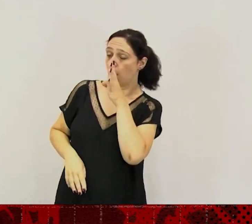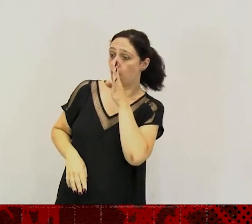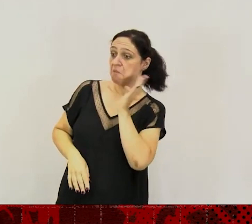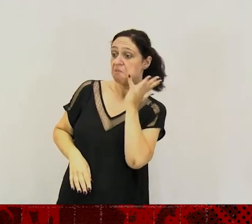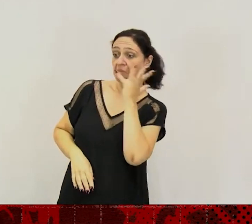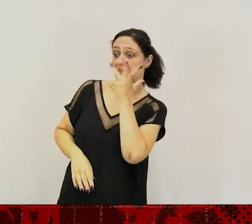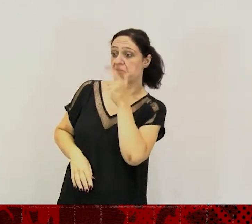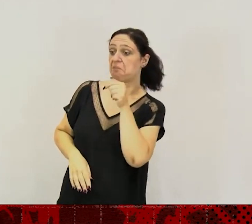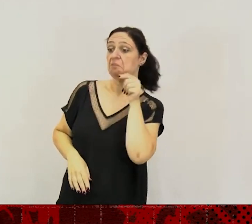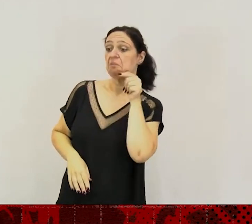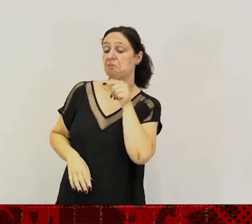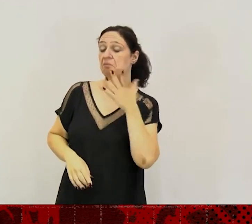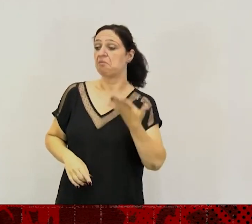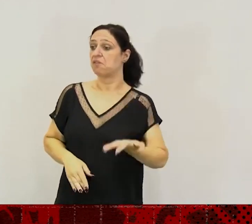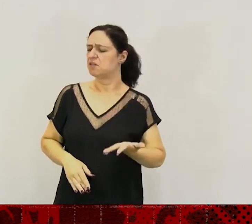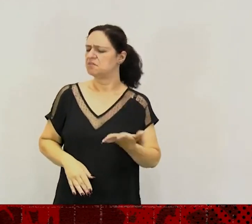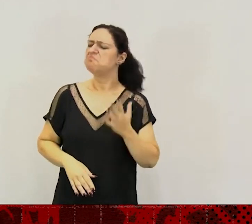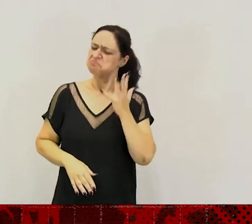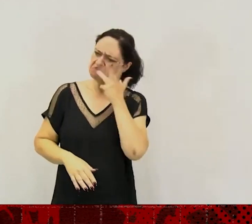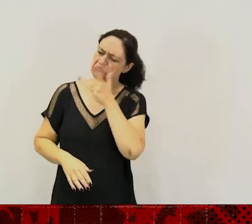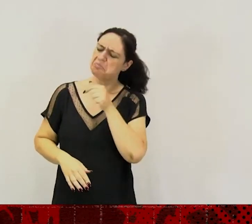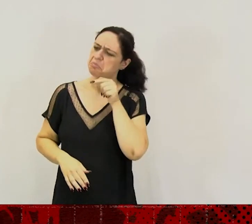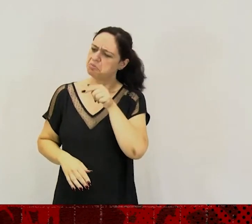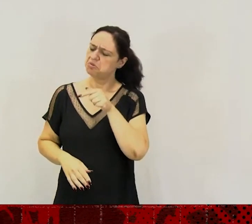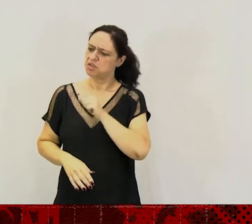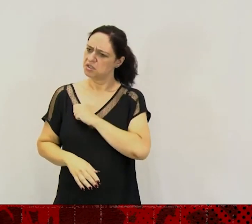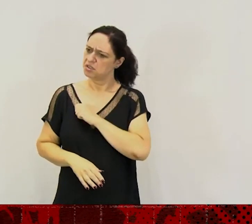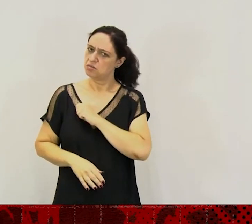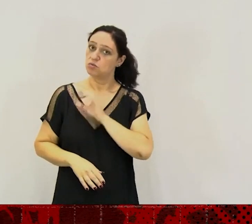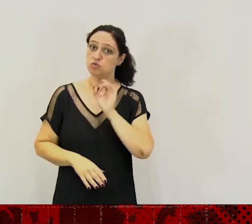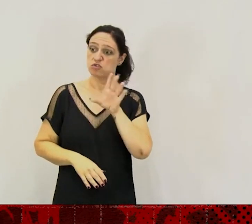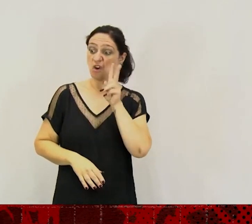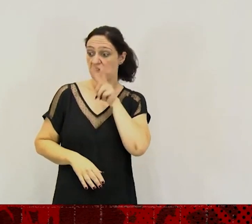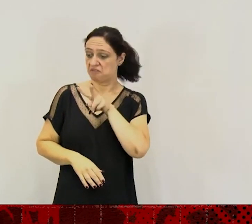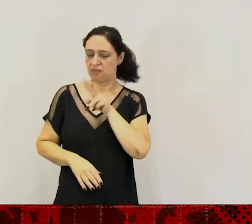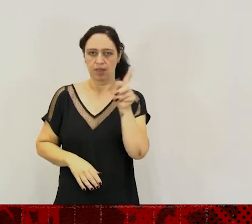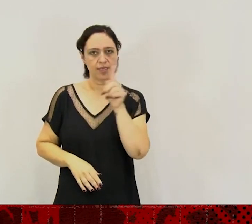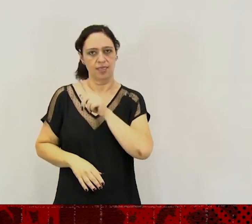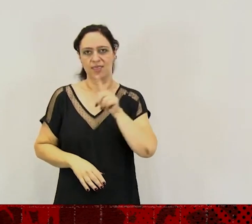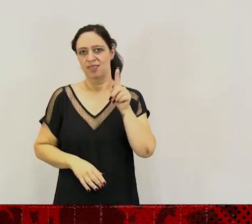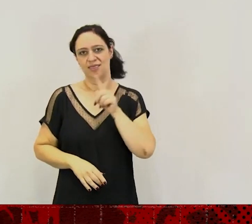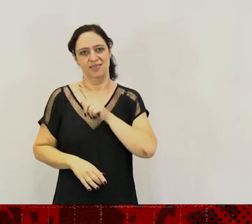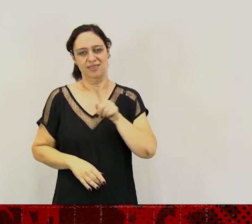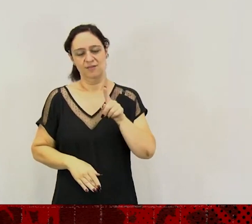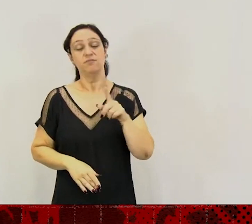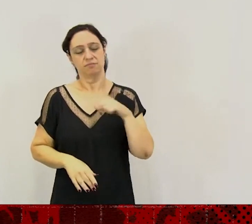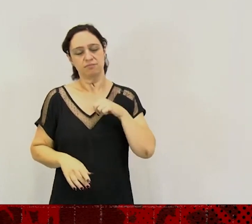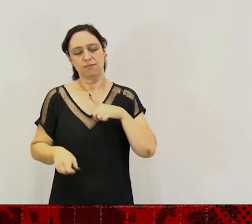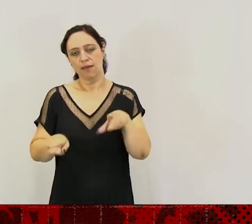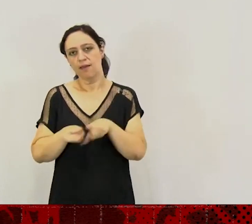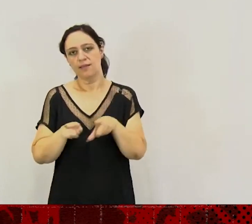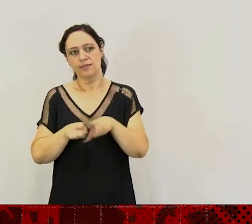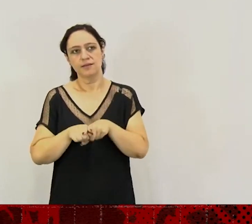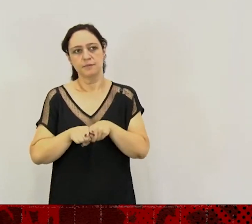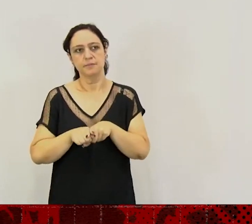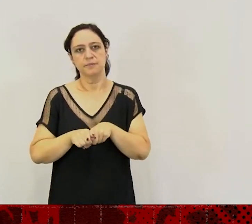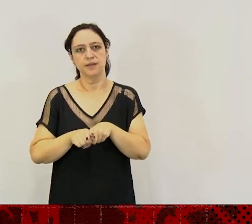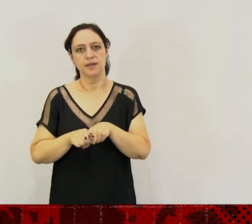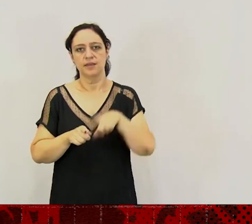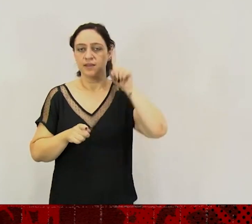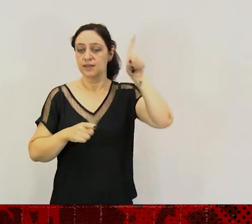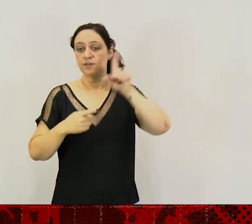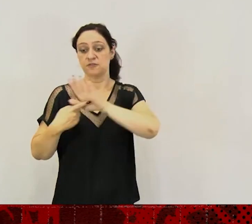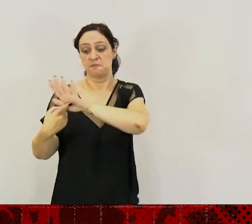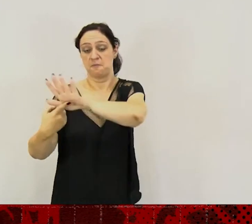olha que artista, que coisa bonita, e fica só olhando. Tem esse aspecto também. Deus vai exibir isso